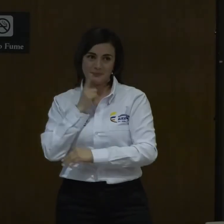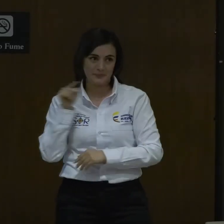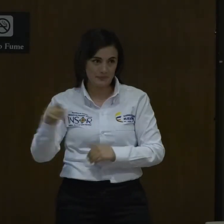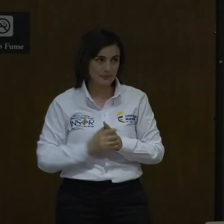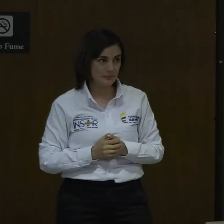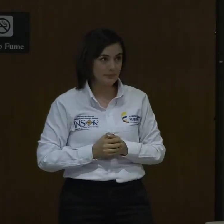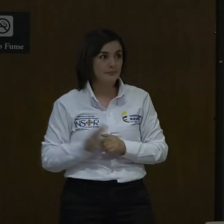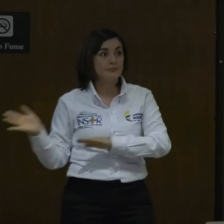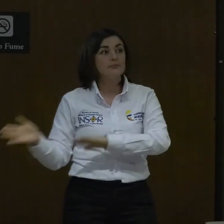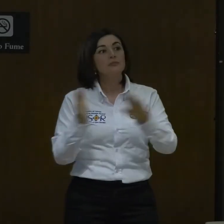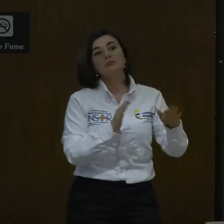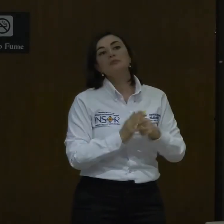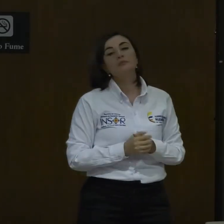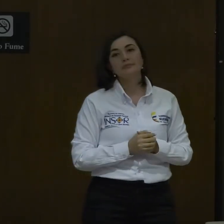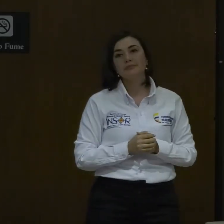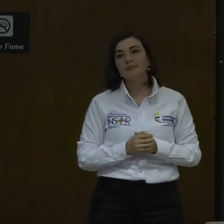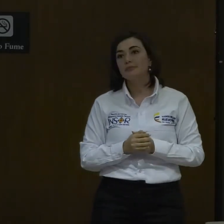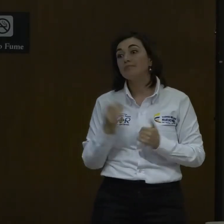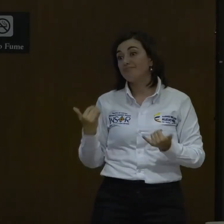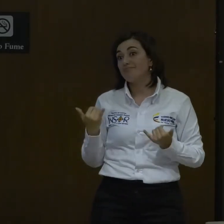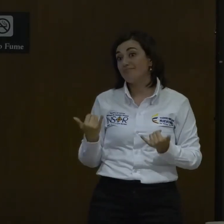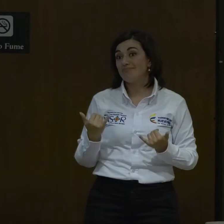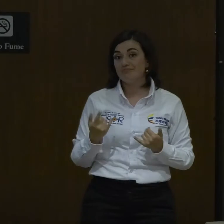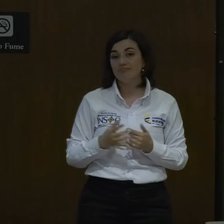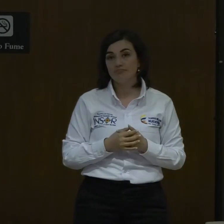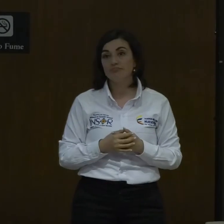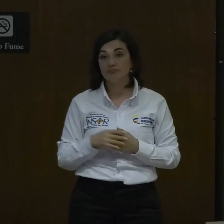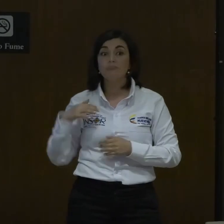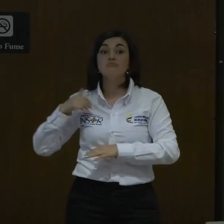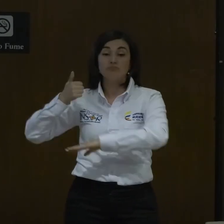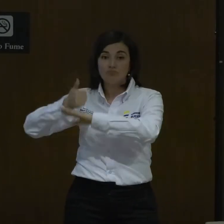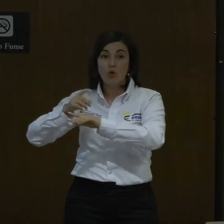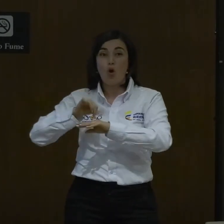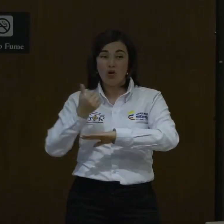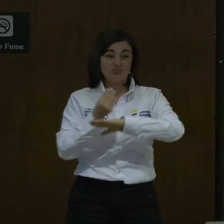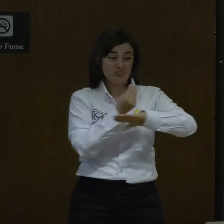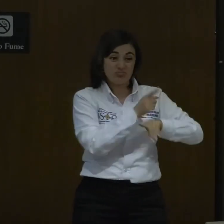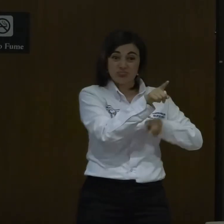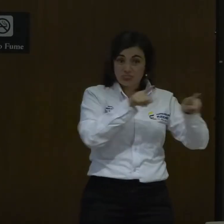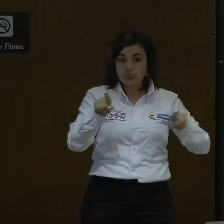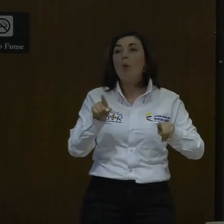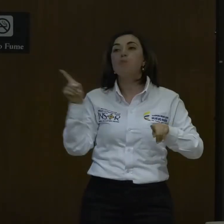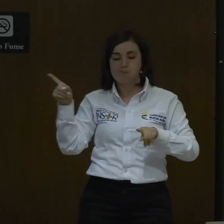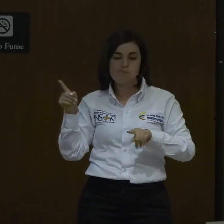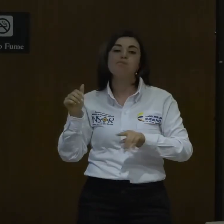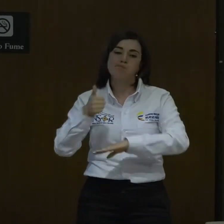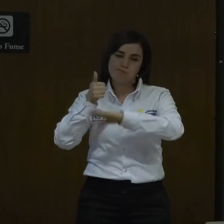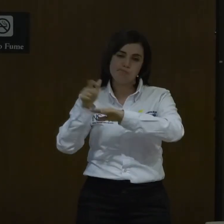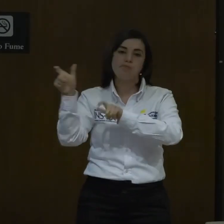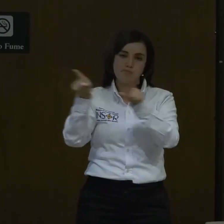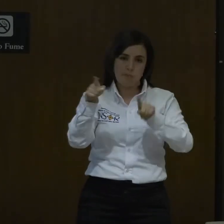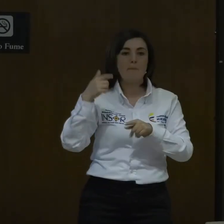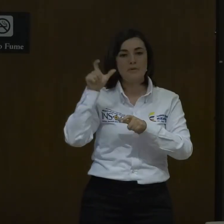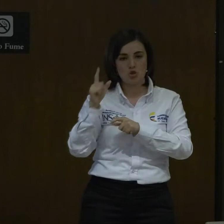Bien, en cuanto hoy en día todos los decanatos de la universidad también están ocupados por personas